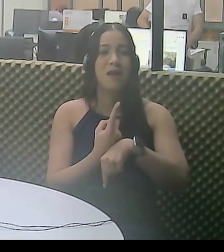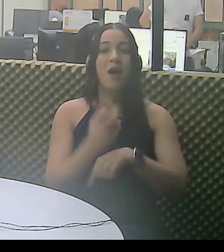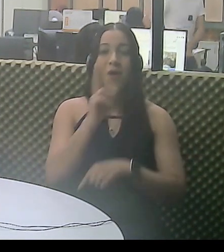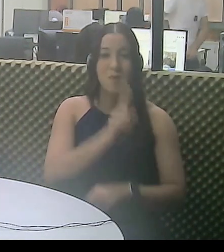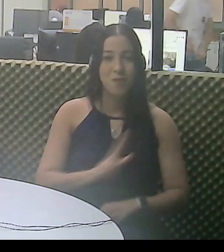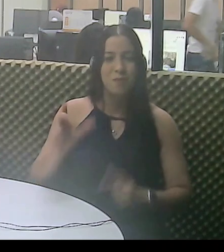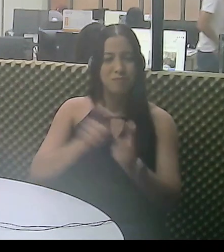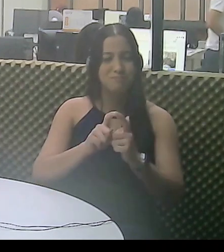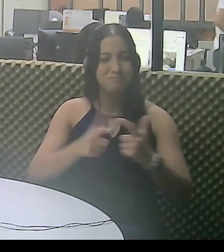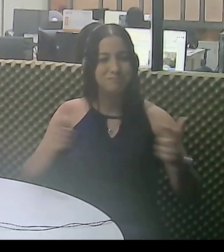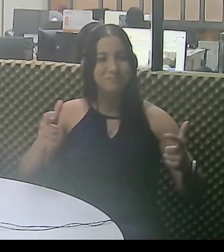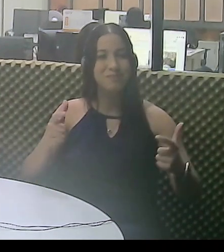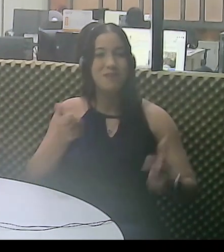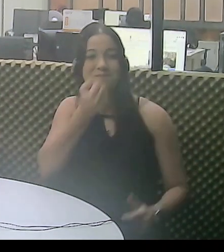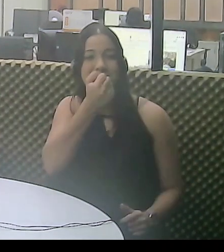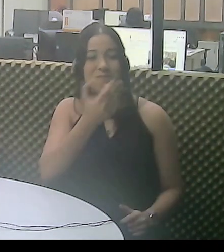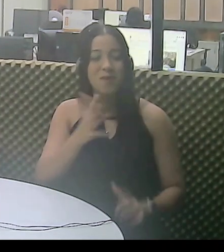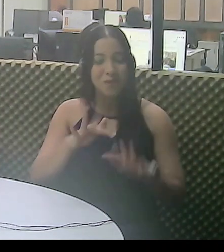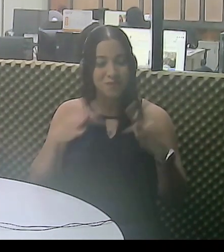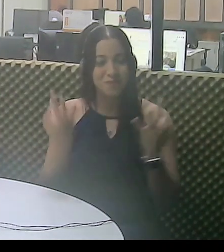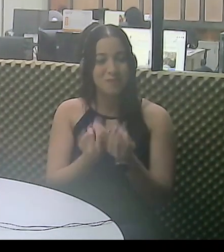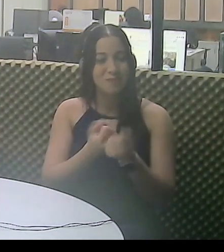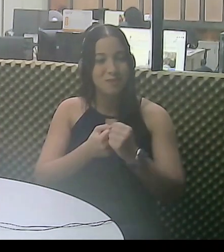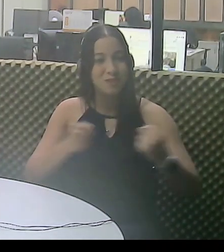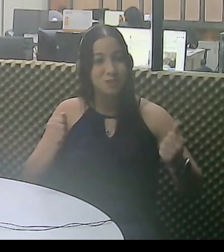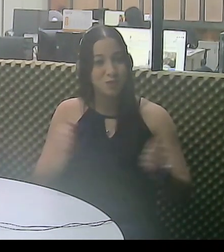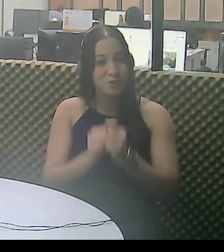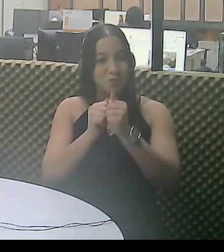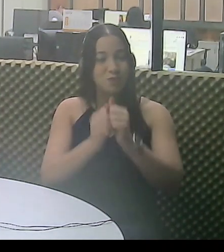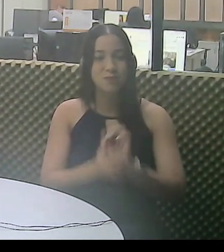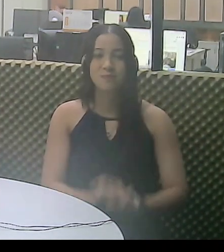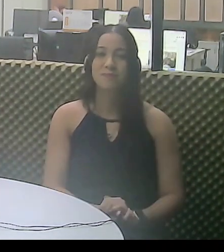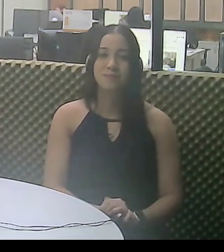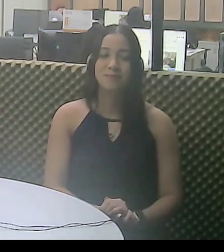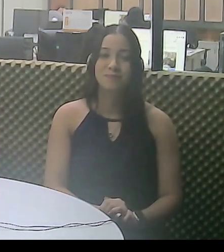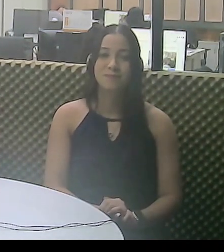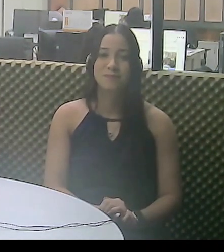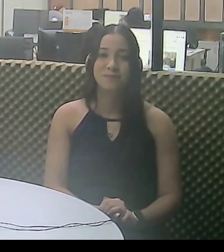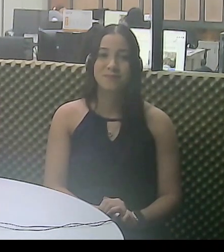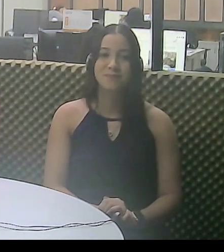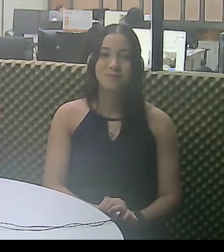Uberlândia está enorme e como é bom ter essa família crescendo com a gente.